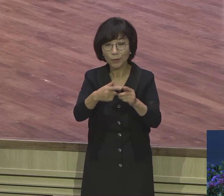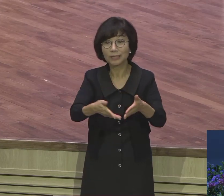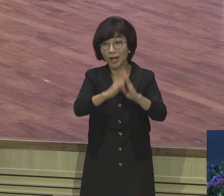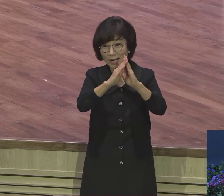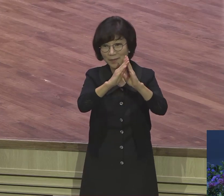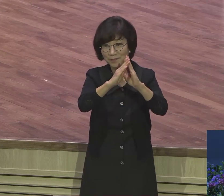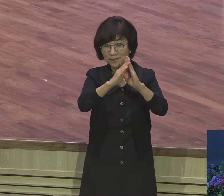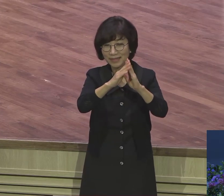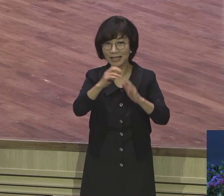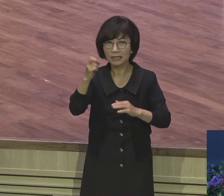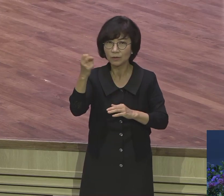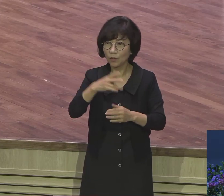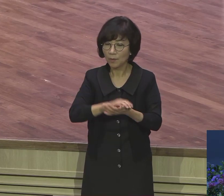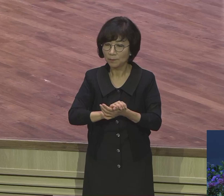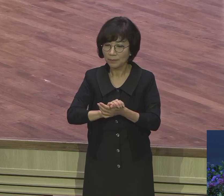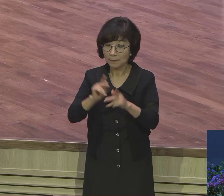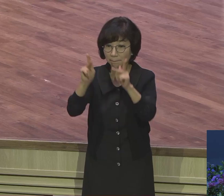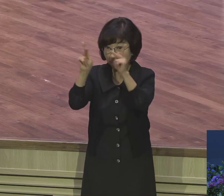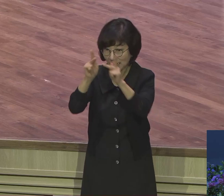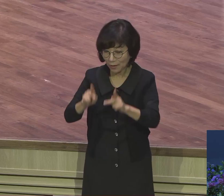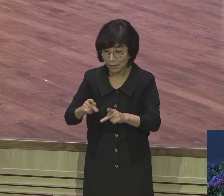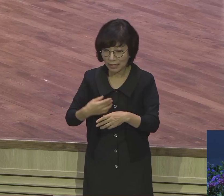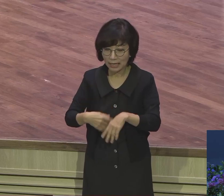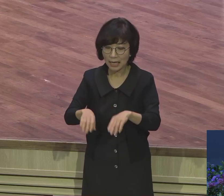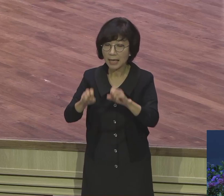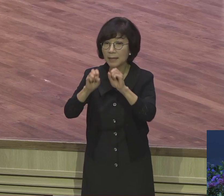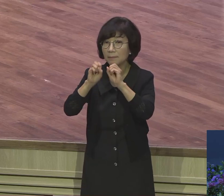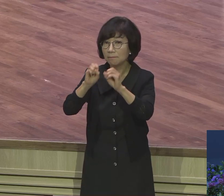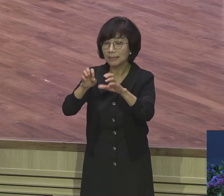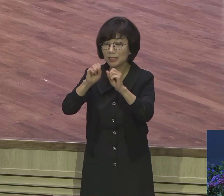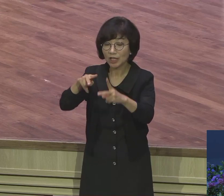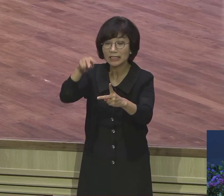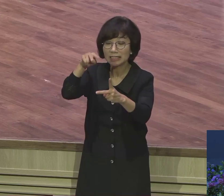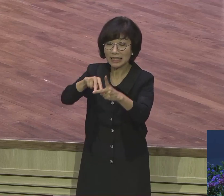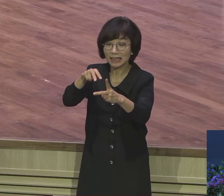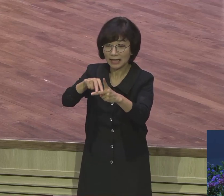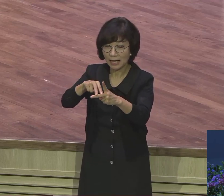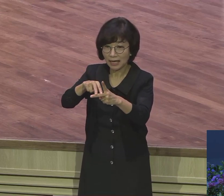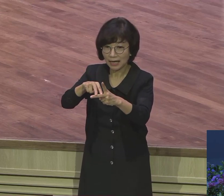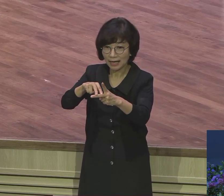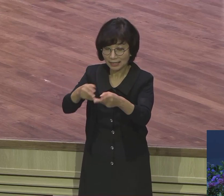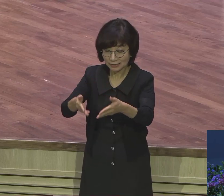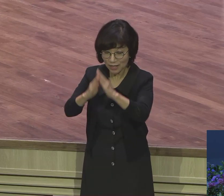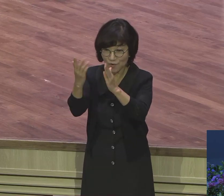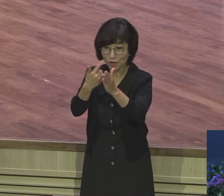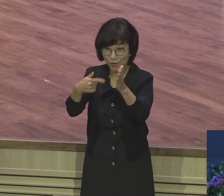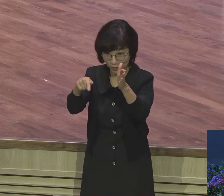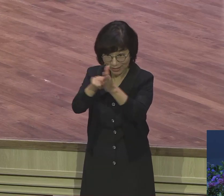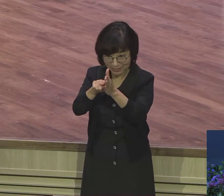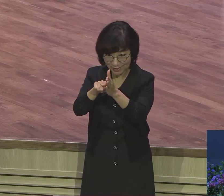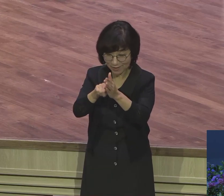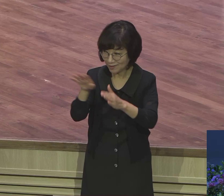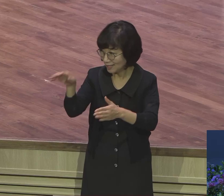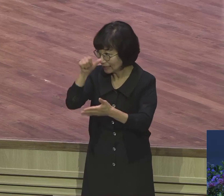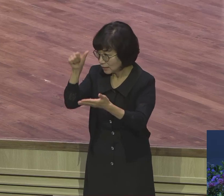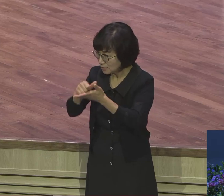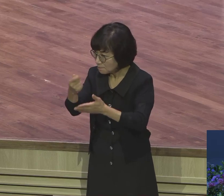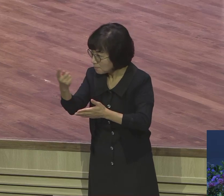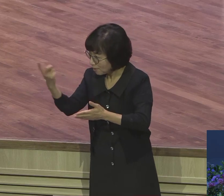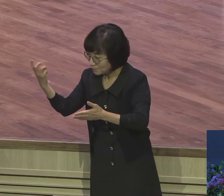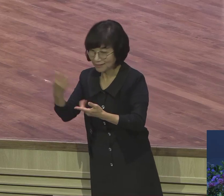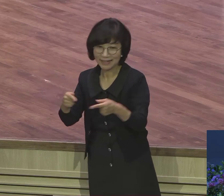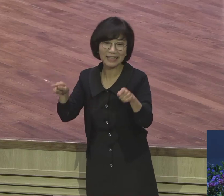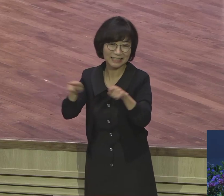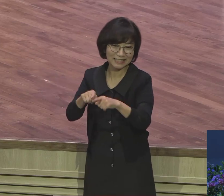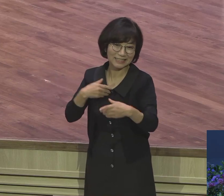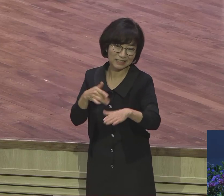팔라완 미션 센터 착공식에서 진행됩니다. 우리 교회 장로님들하고 몇몇 분